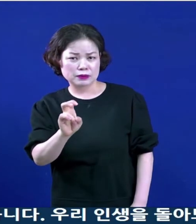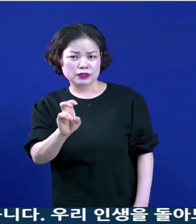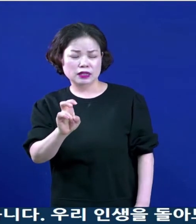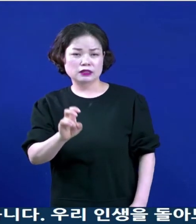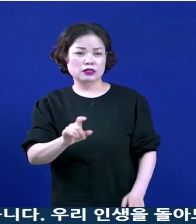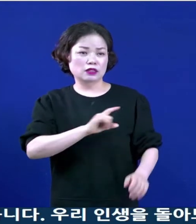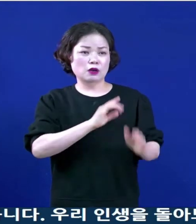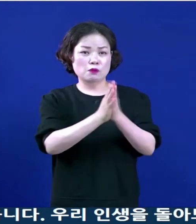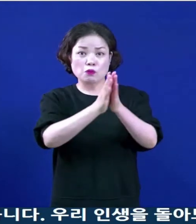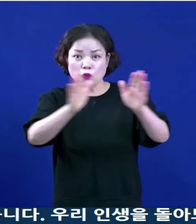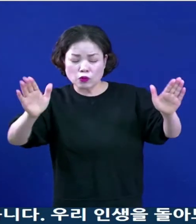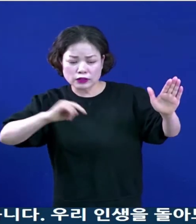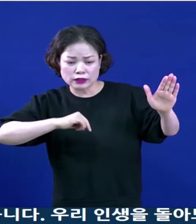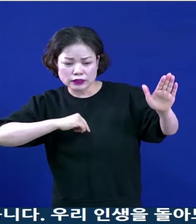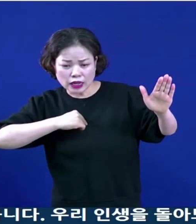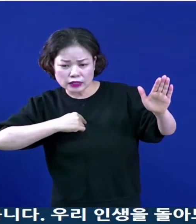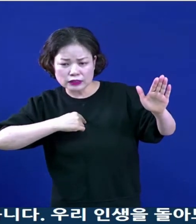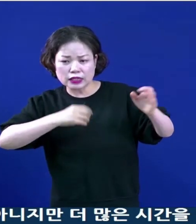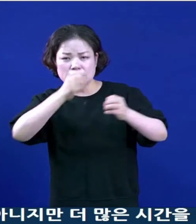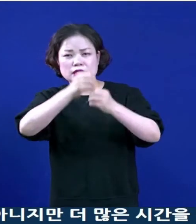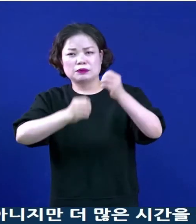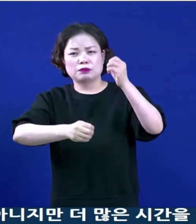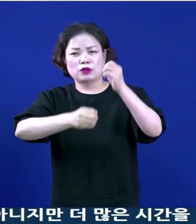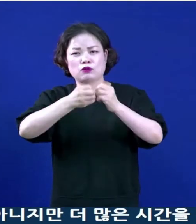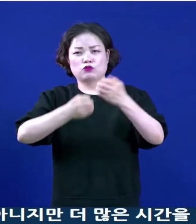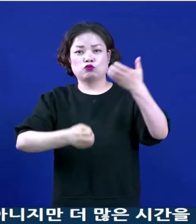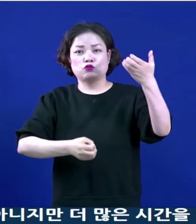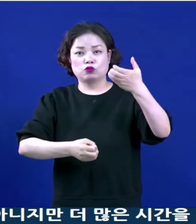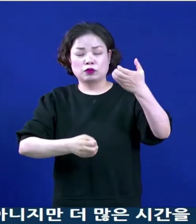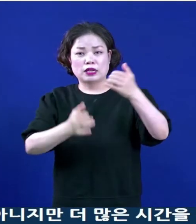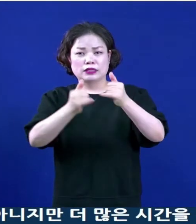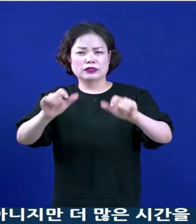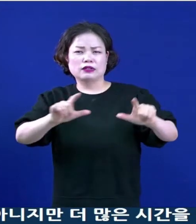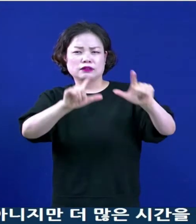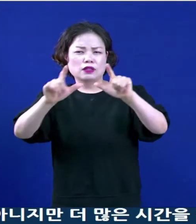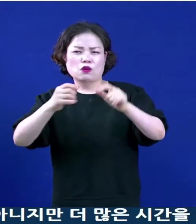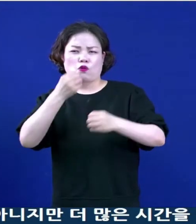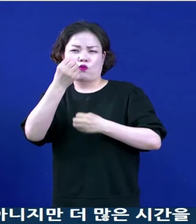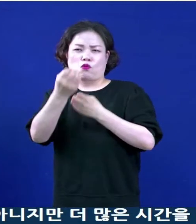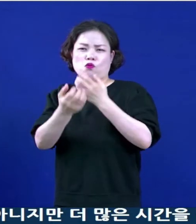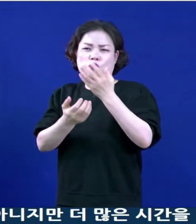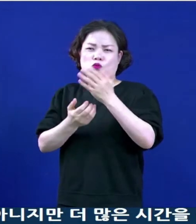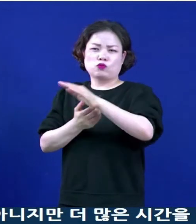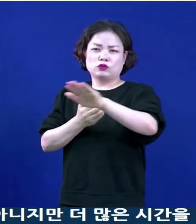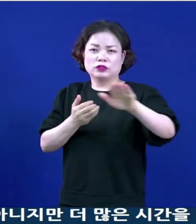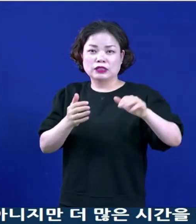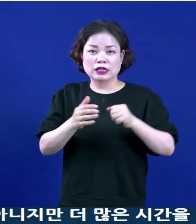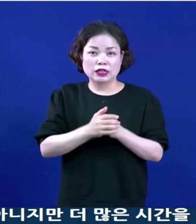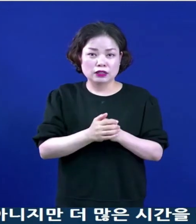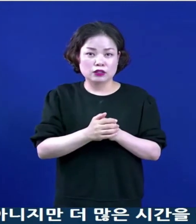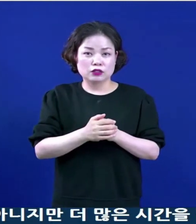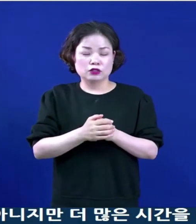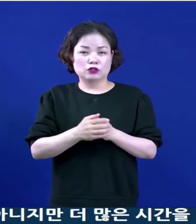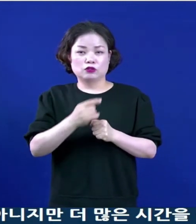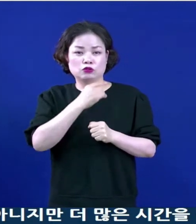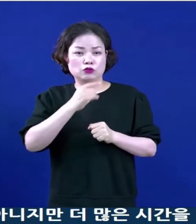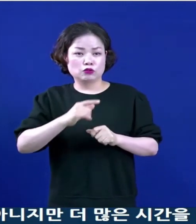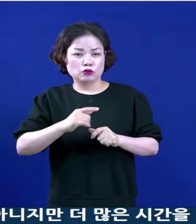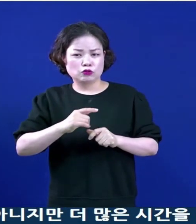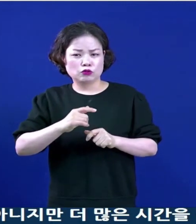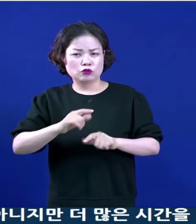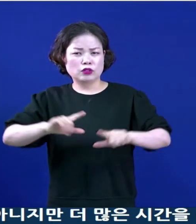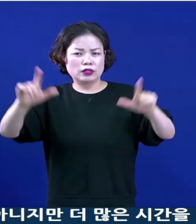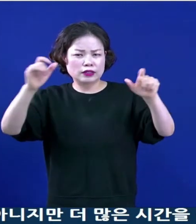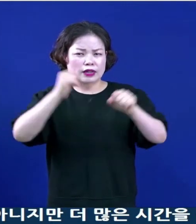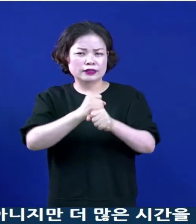모세가 자신의 시인 시편 90편에서 인생을 이렇게 고백합니다. 우리의 모든 날이 주의 분노 중에